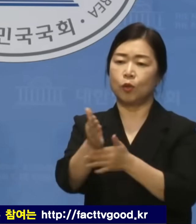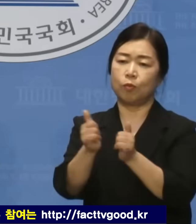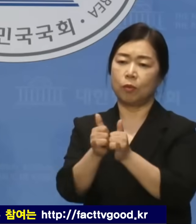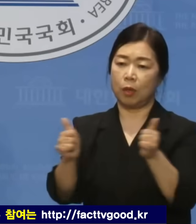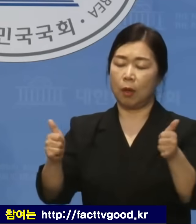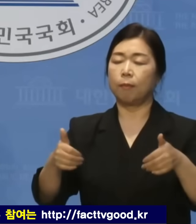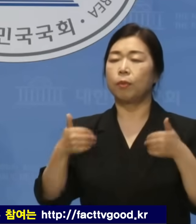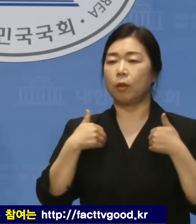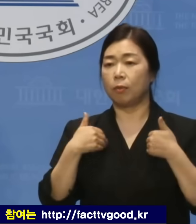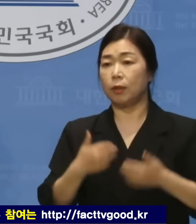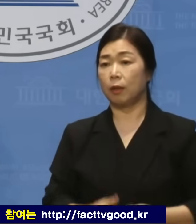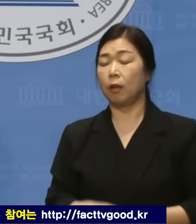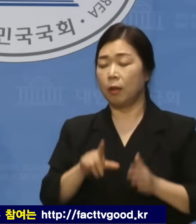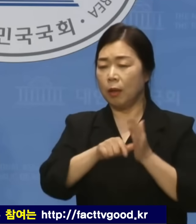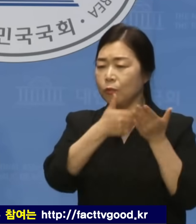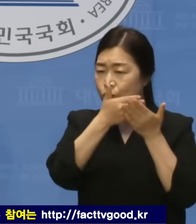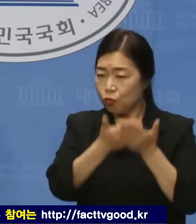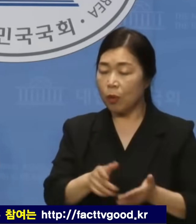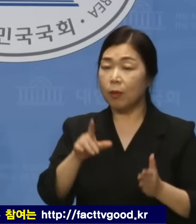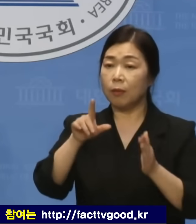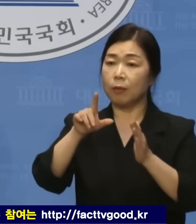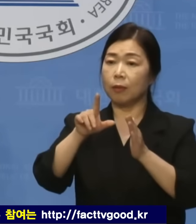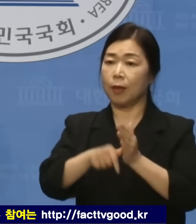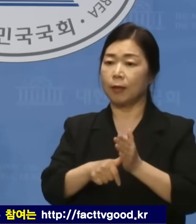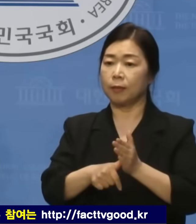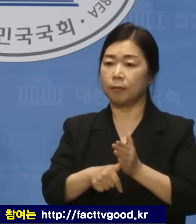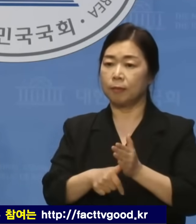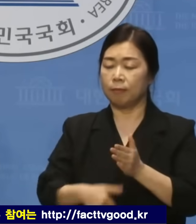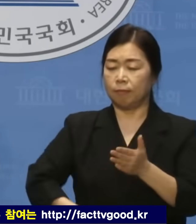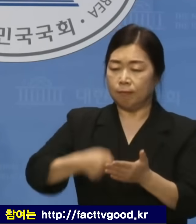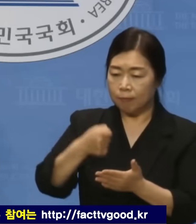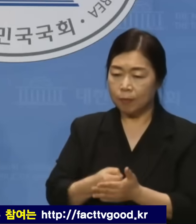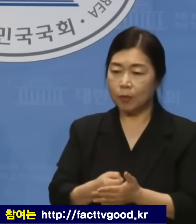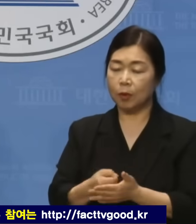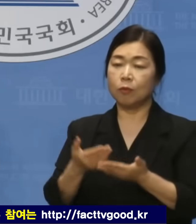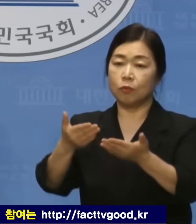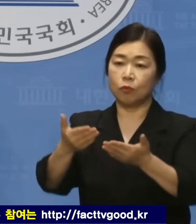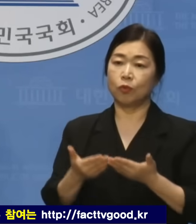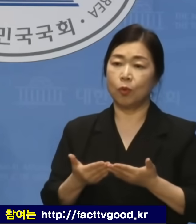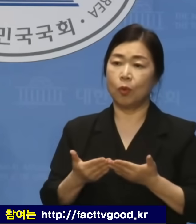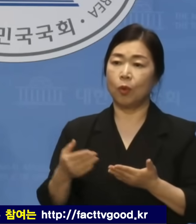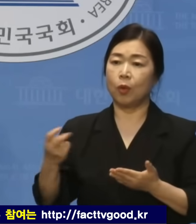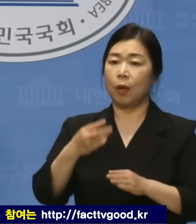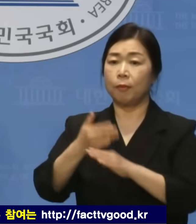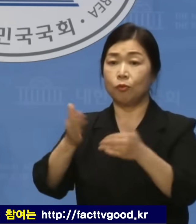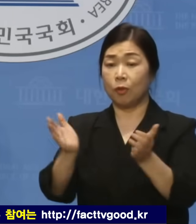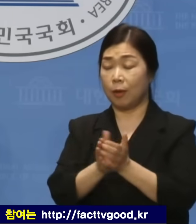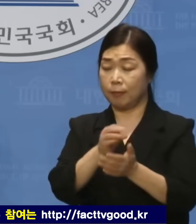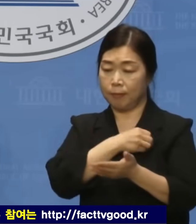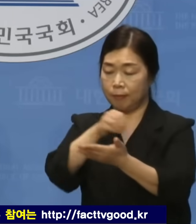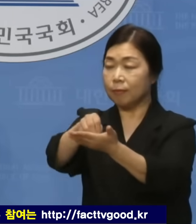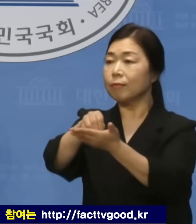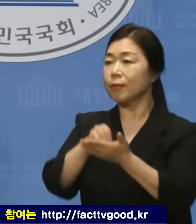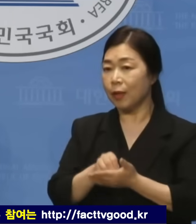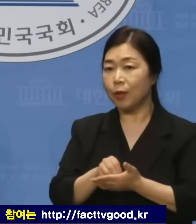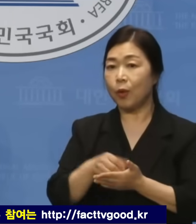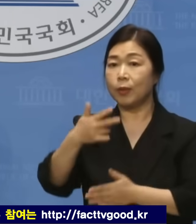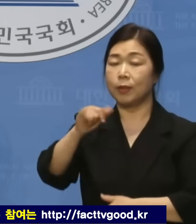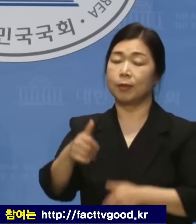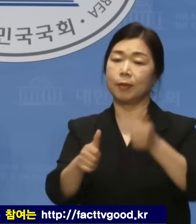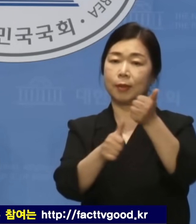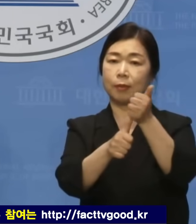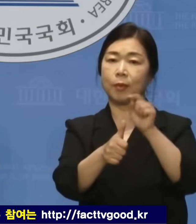이런 중요한 때 큰 결심으로 우리 더불어민주당에 입당한 진교훈